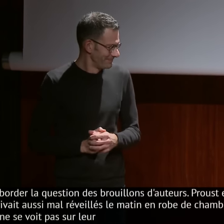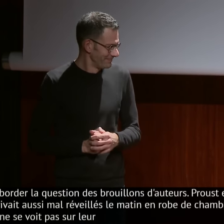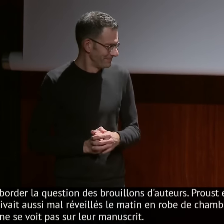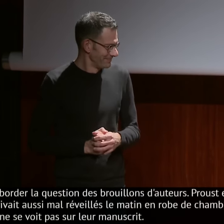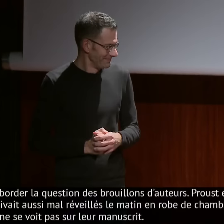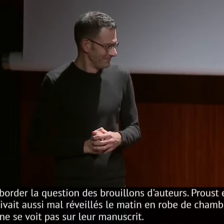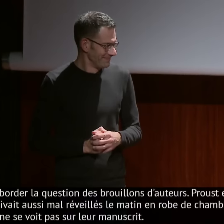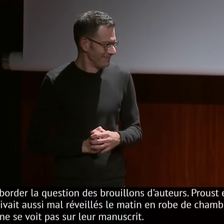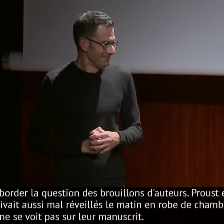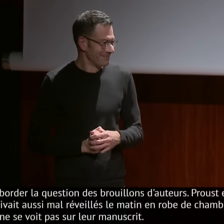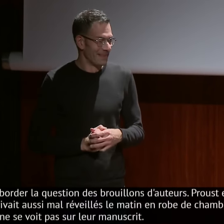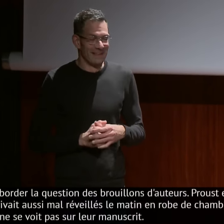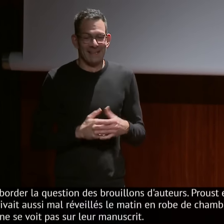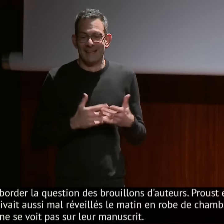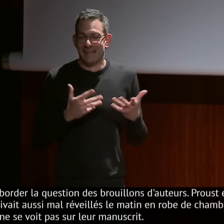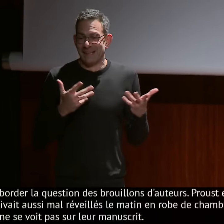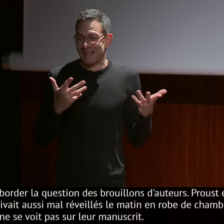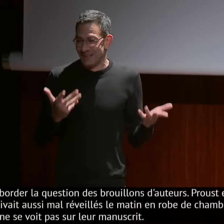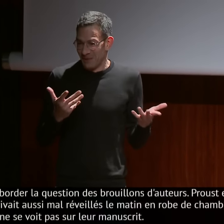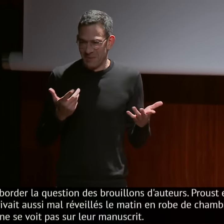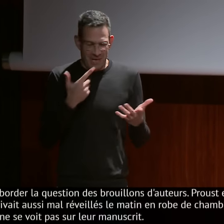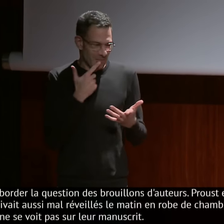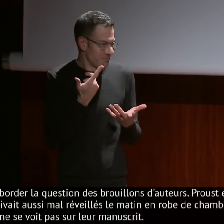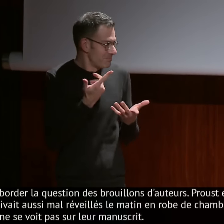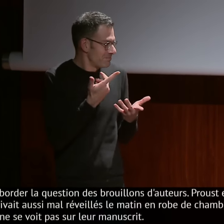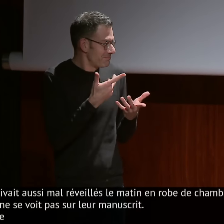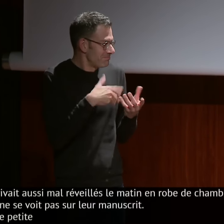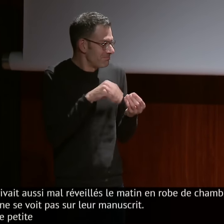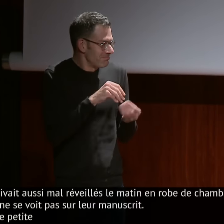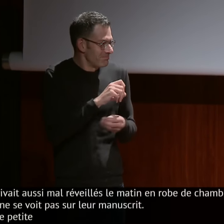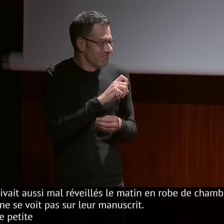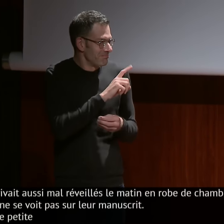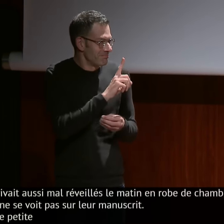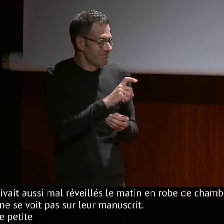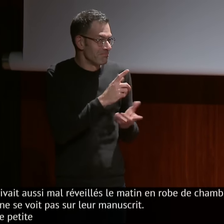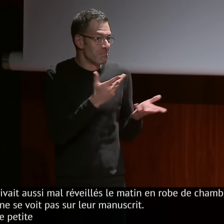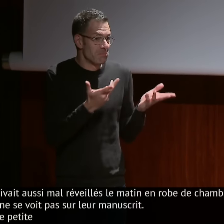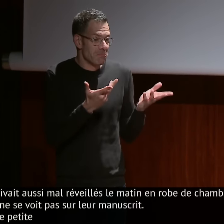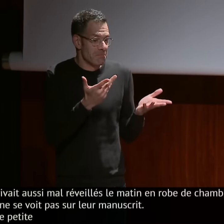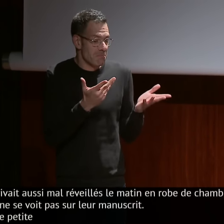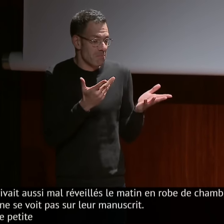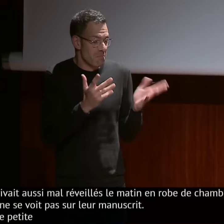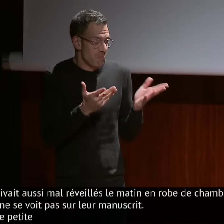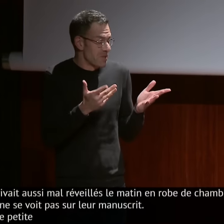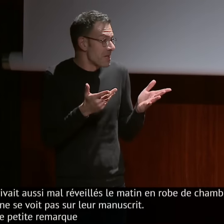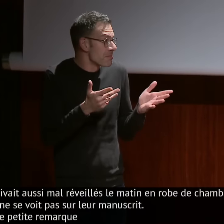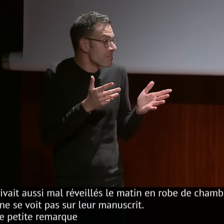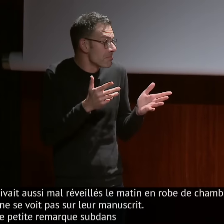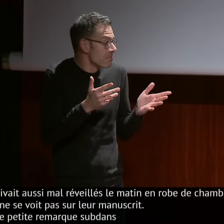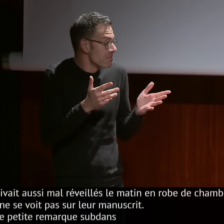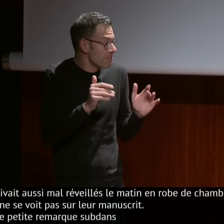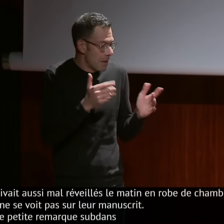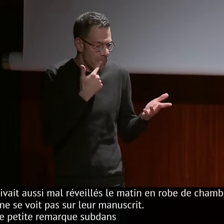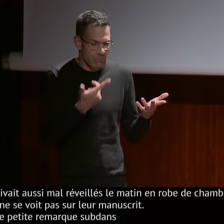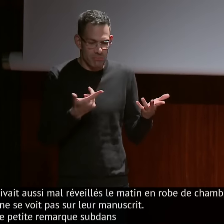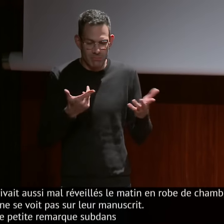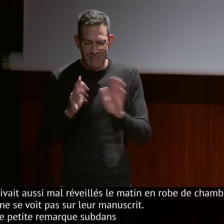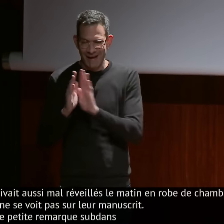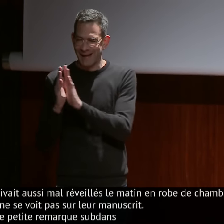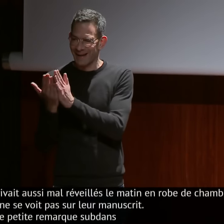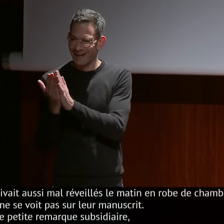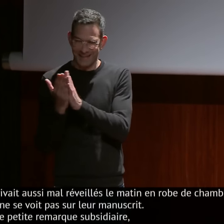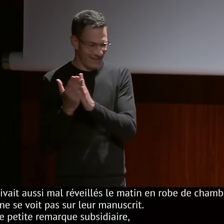Petite remarque ou question subsidiaire. Alors, effectivement, c'était peut-être même pas possible techniquement d'intégrer au